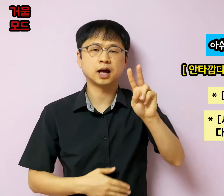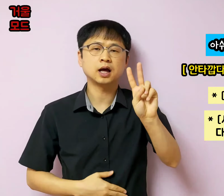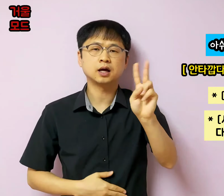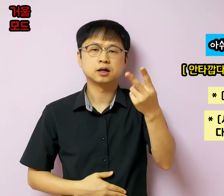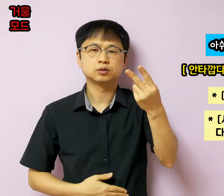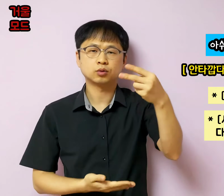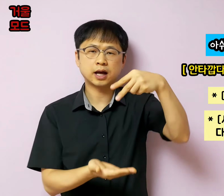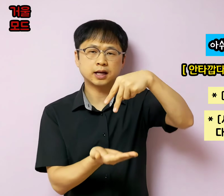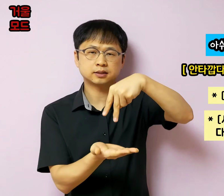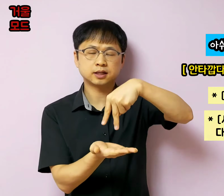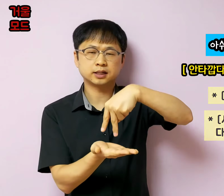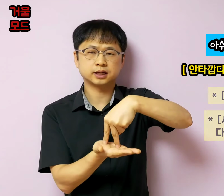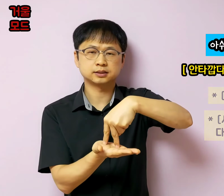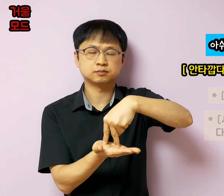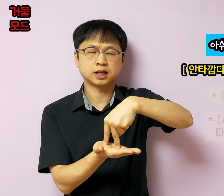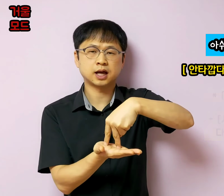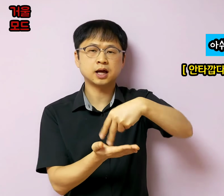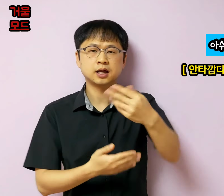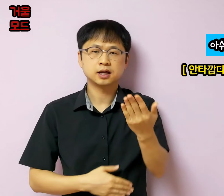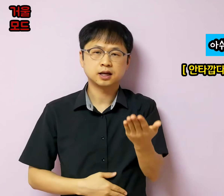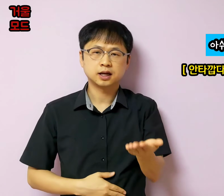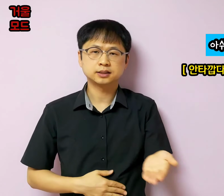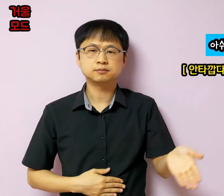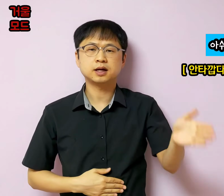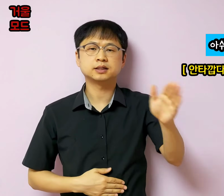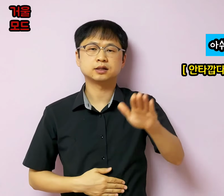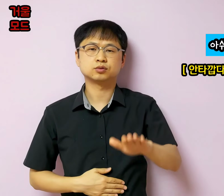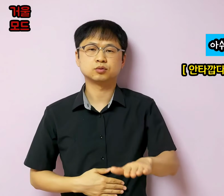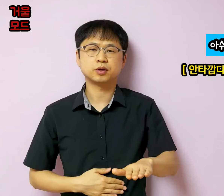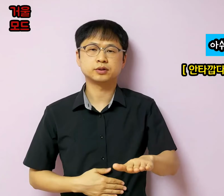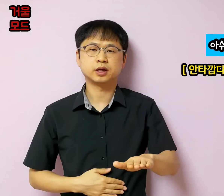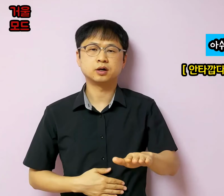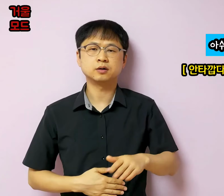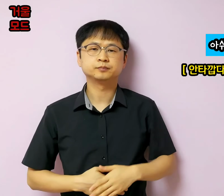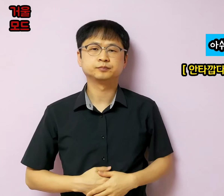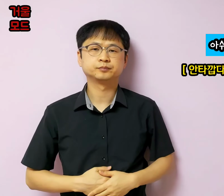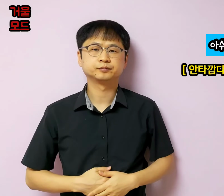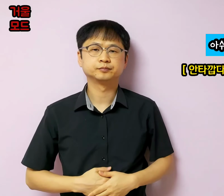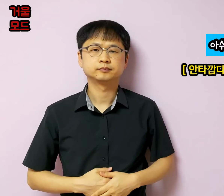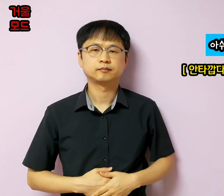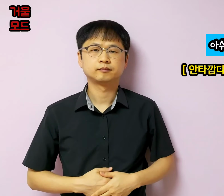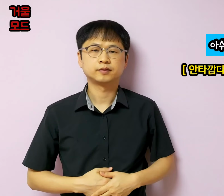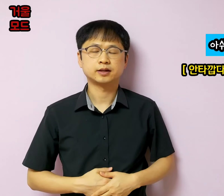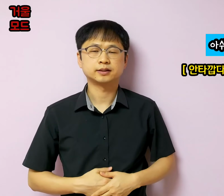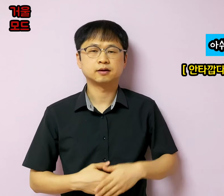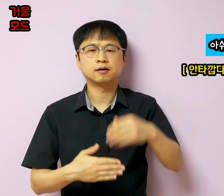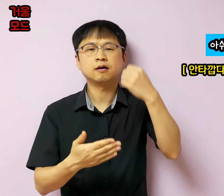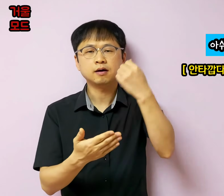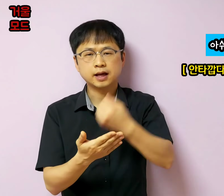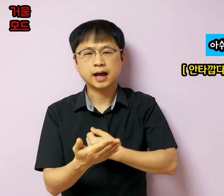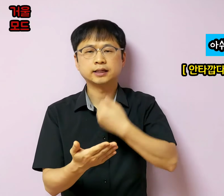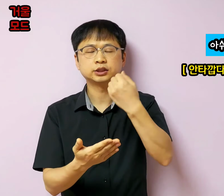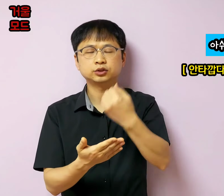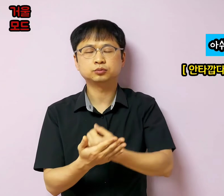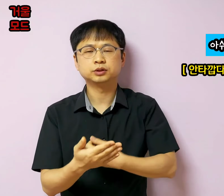서다입니다. 돌아서다가 되겠습니다. 하지만이라는 수도 배웠네요. 네, 그래서